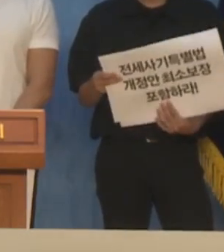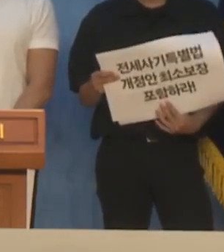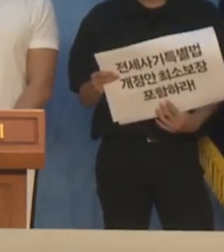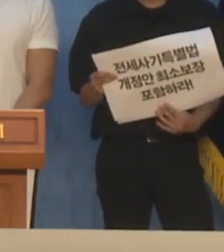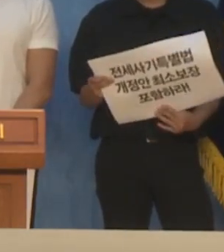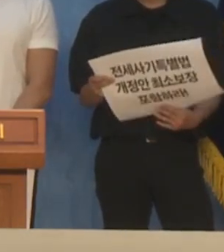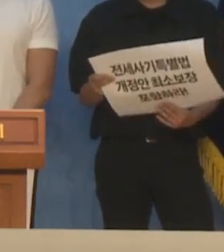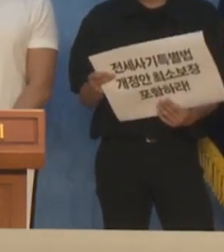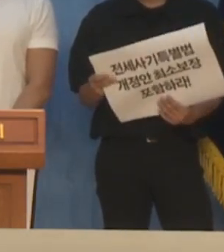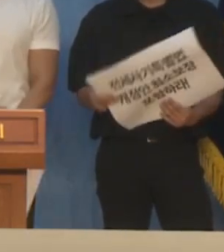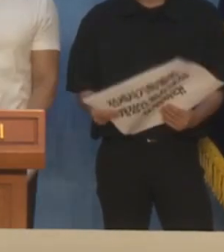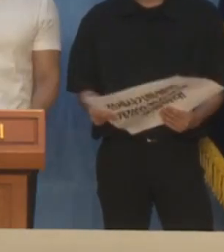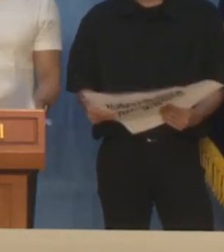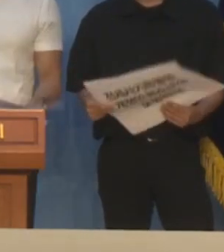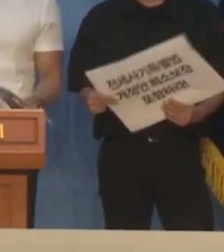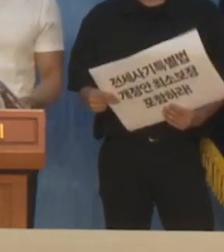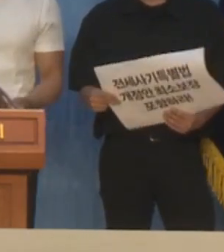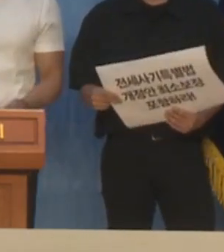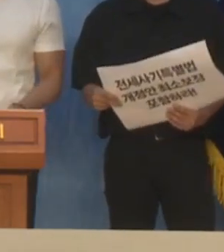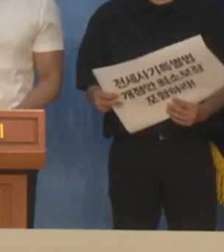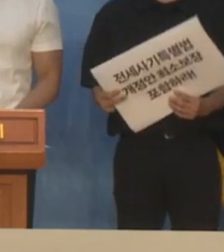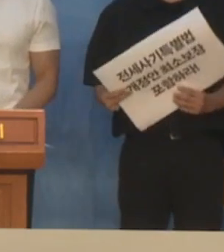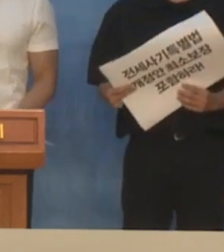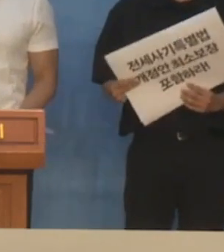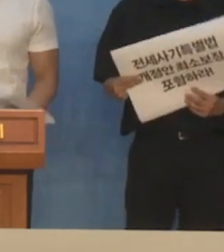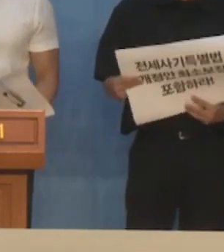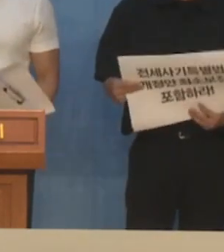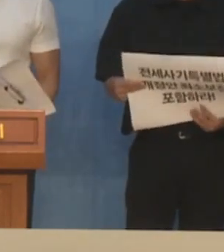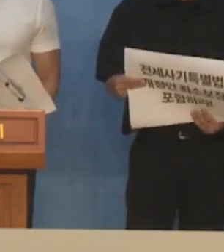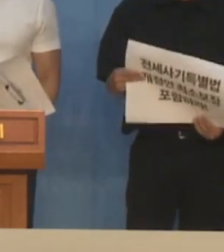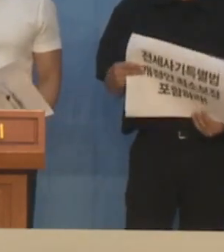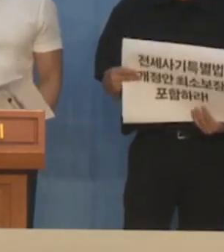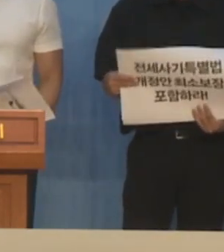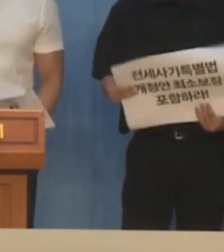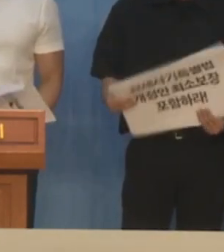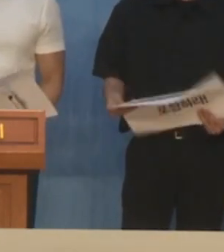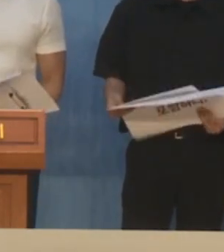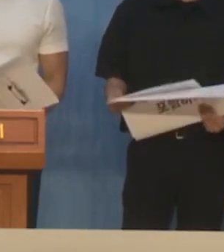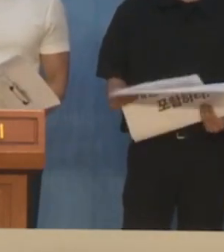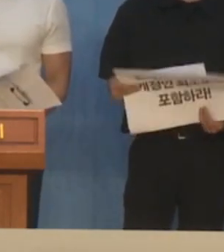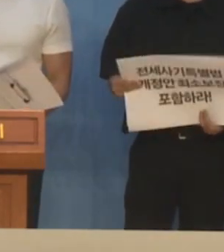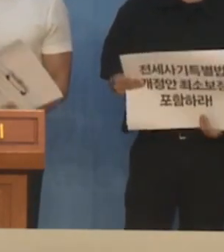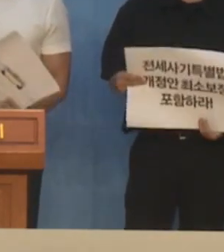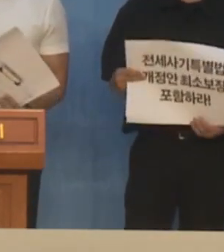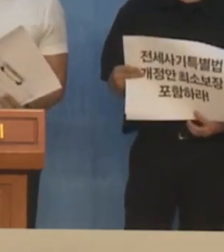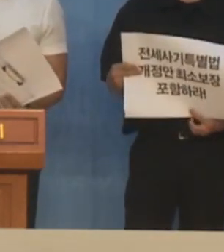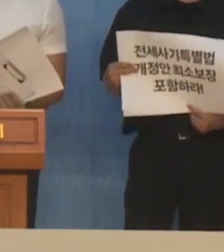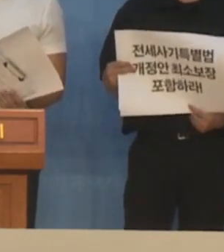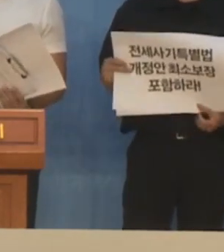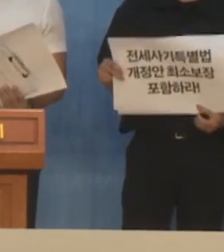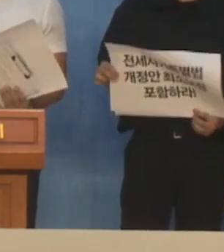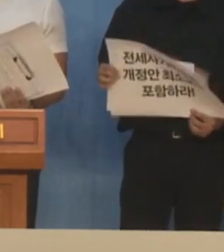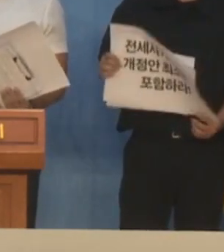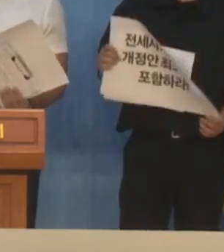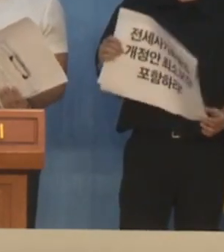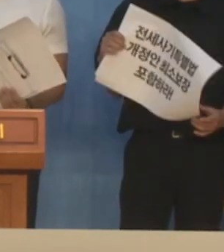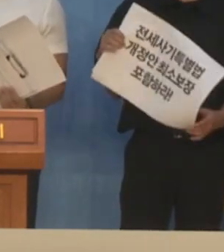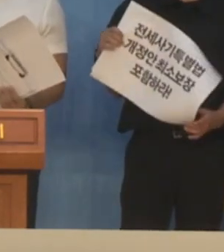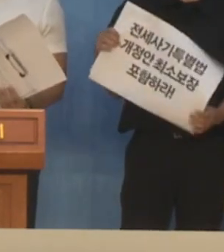너무 긴장했어. 너무 긴장했어. 가만히 있어. 쓰러지시면 안 돼요. 긴장 좀 하시고.